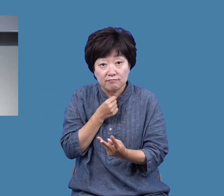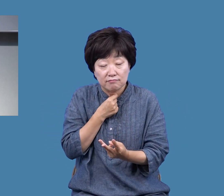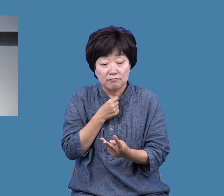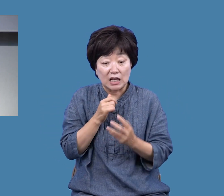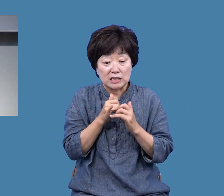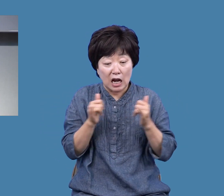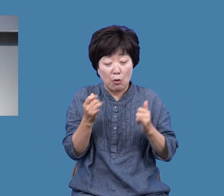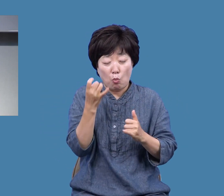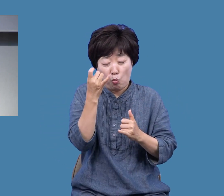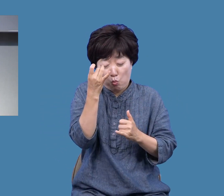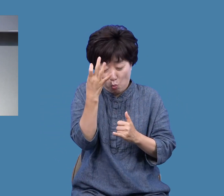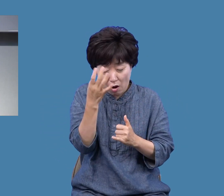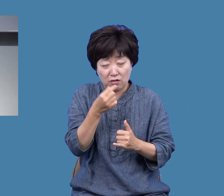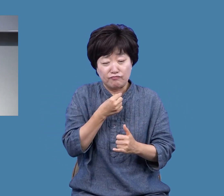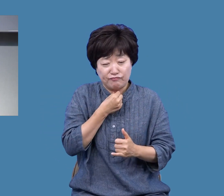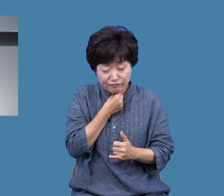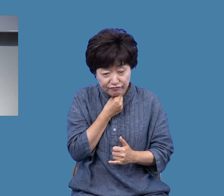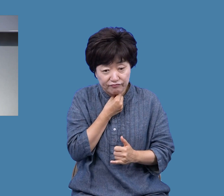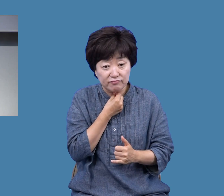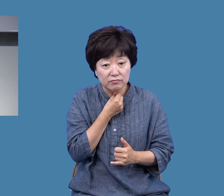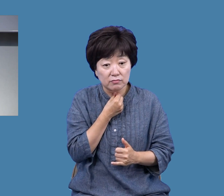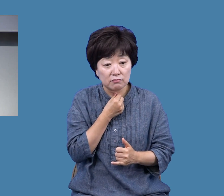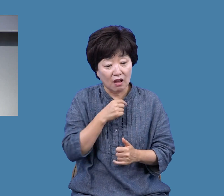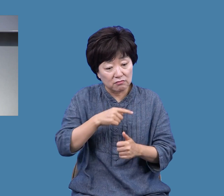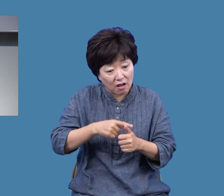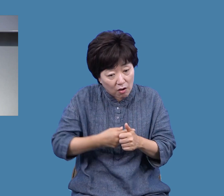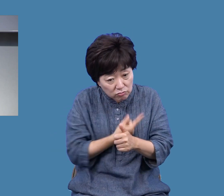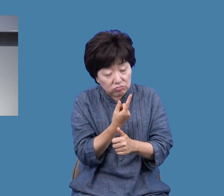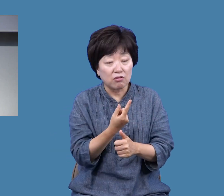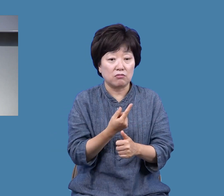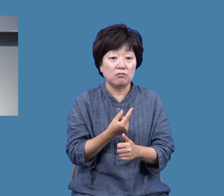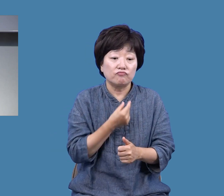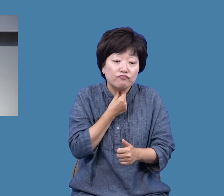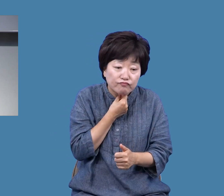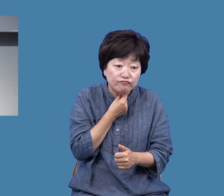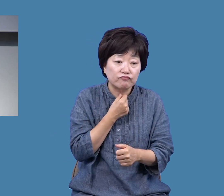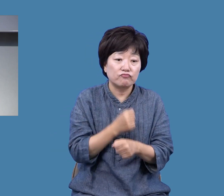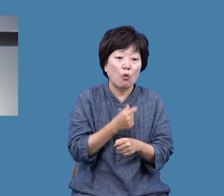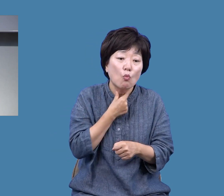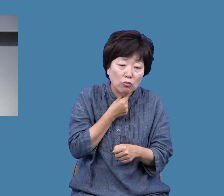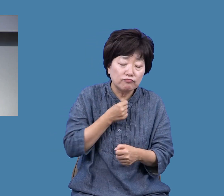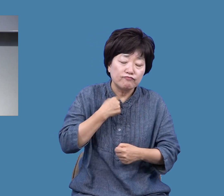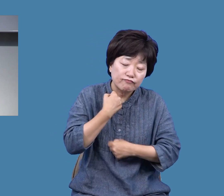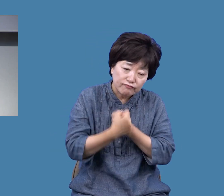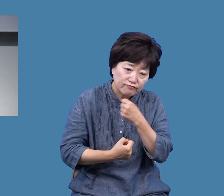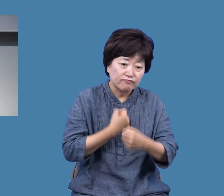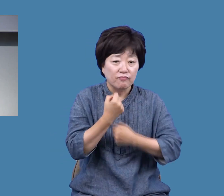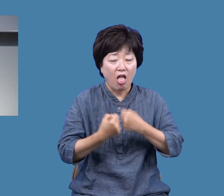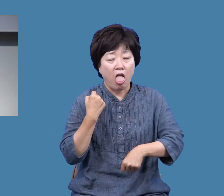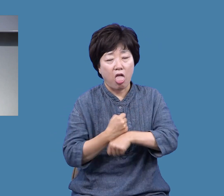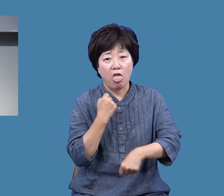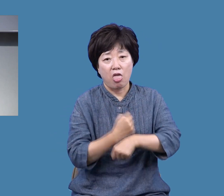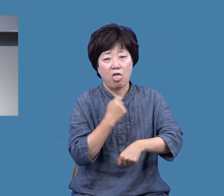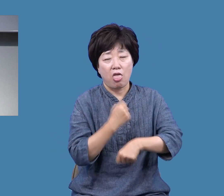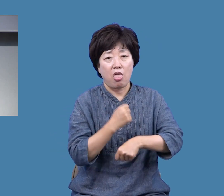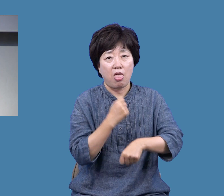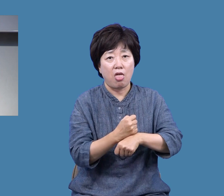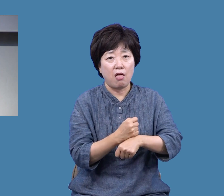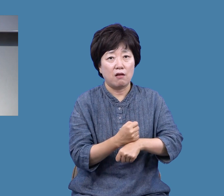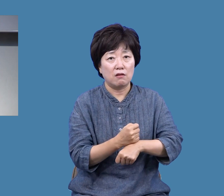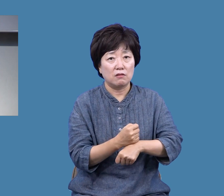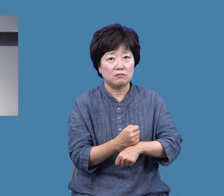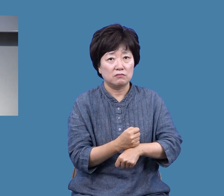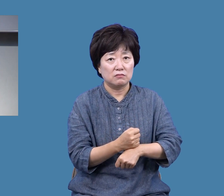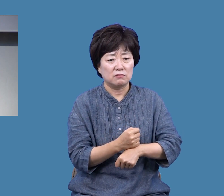사람의 본능이기 때문에 그것은 자연스럽게 채워줘야 된다. 이것을 채우지 않는 것은 뭐 잘못된